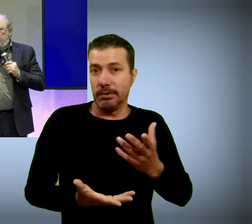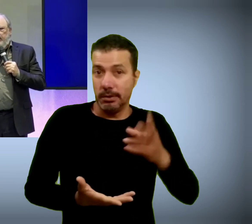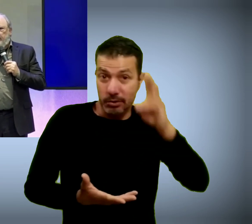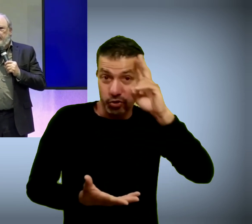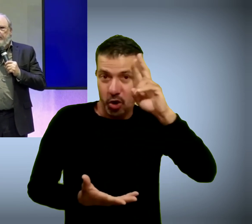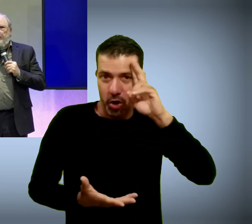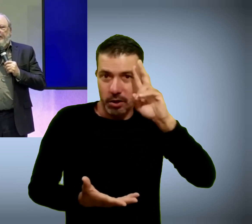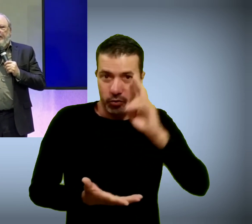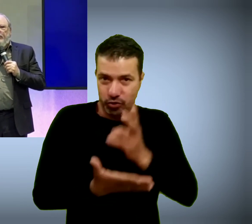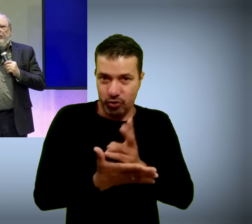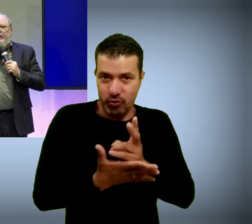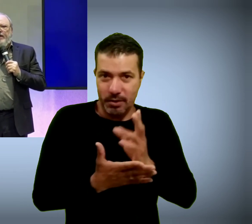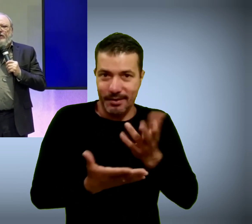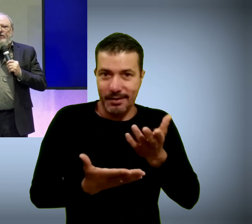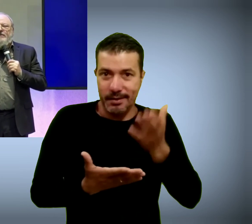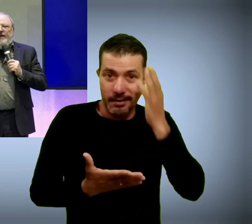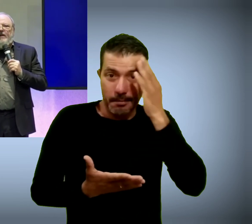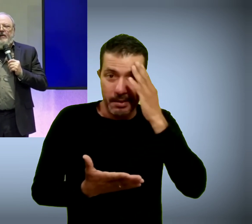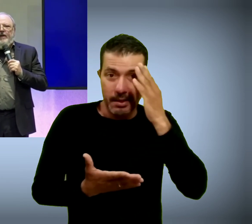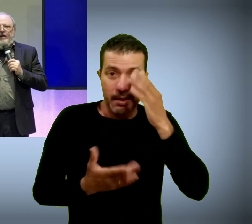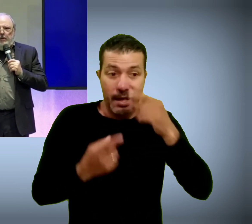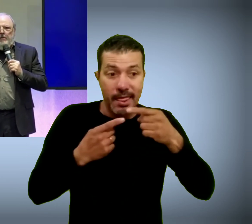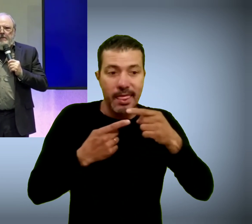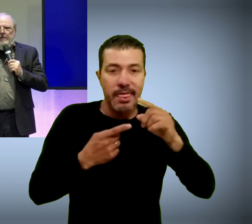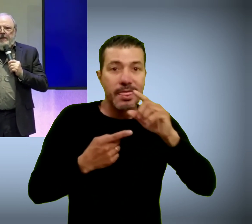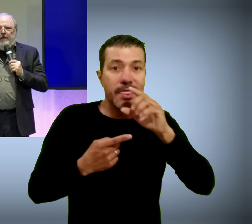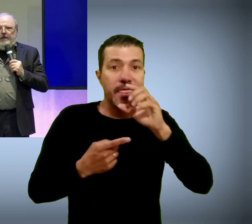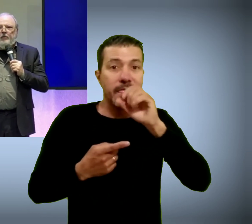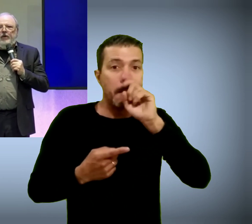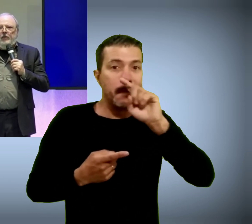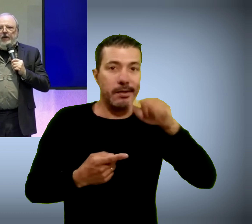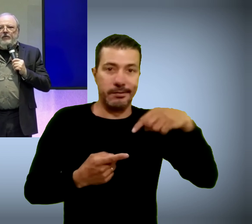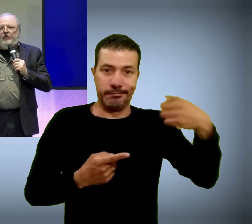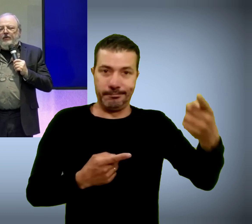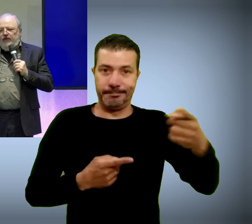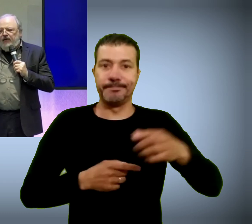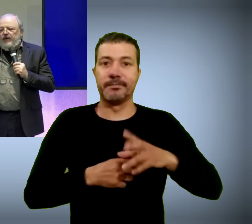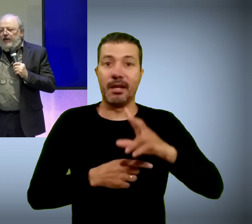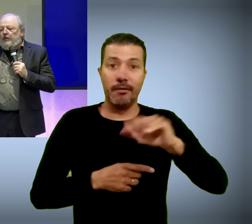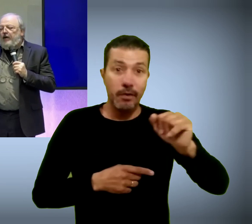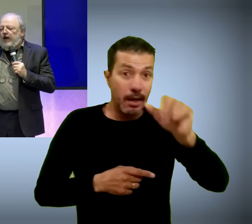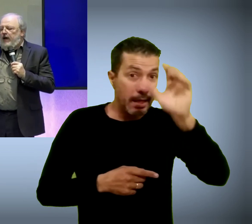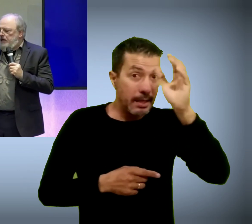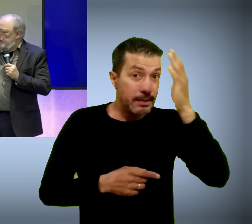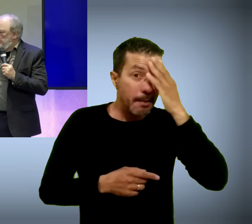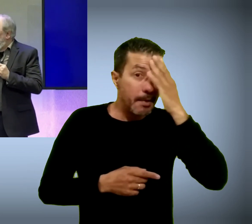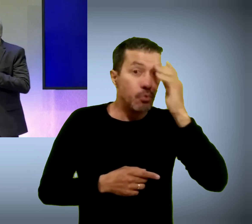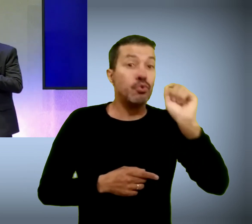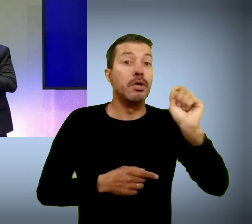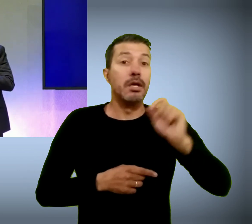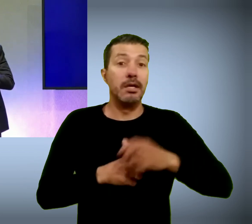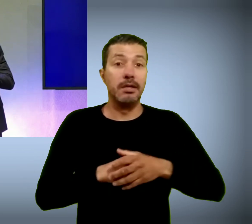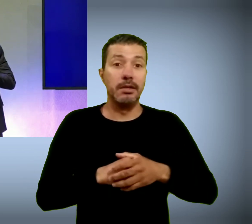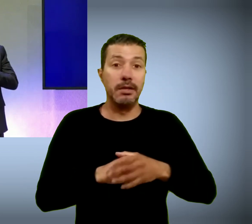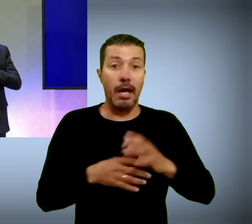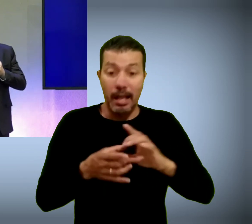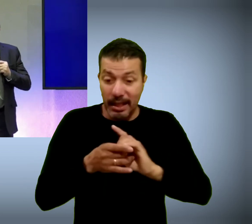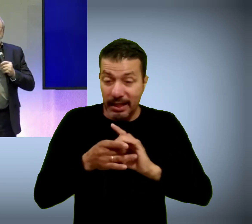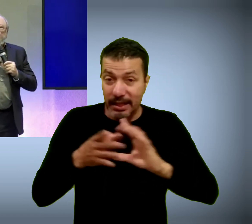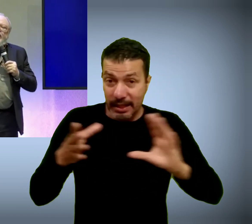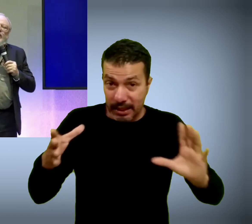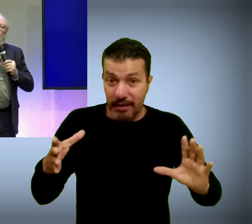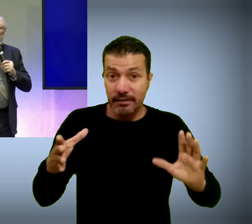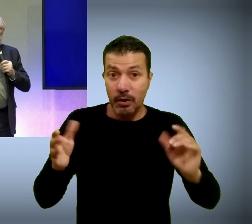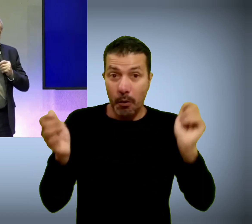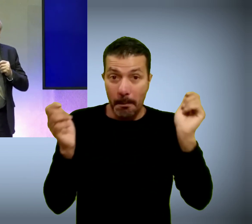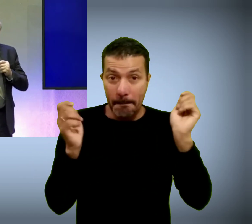continua? Nós vamos ter que nos encontrar de novo semana que vem, tá bom? Então, por enquanto, você fique sabendo que o